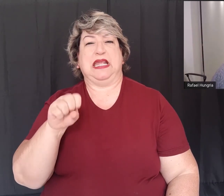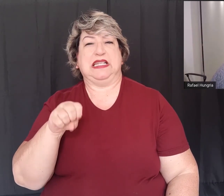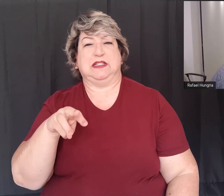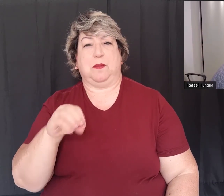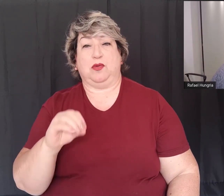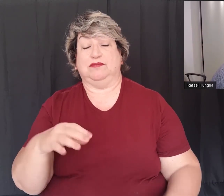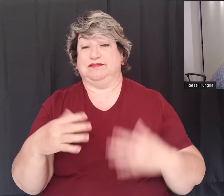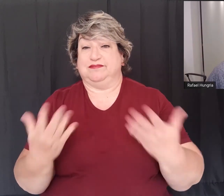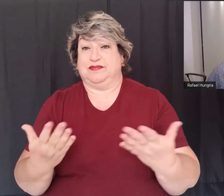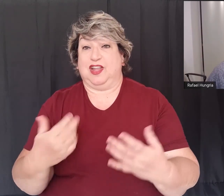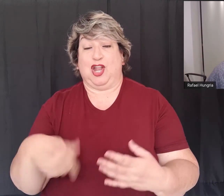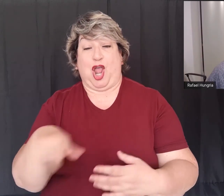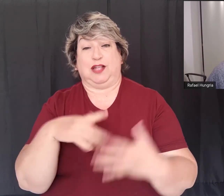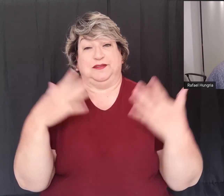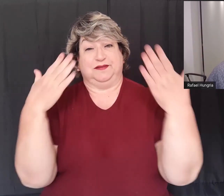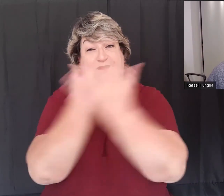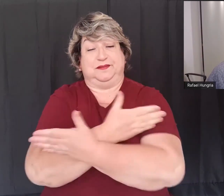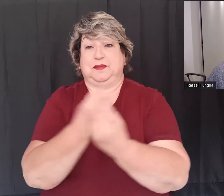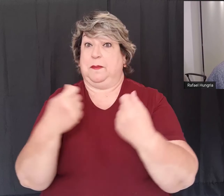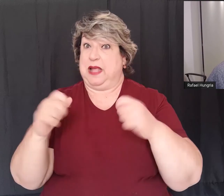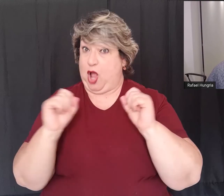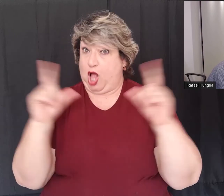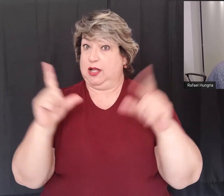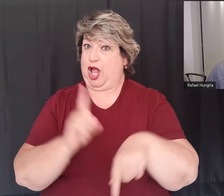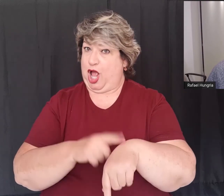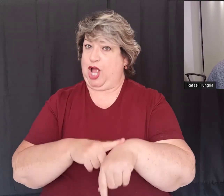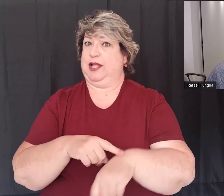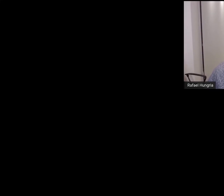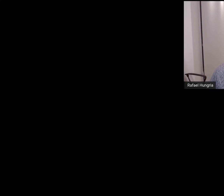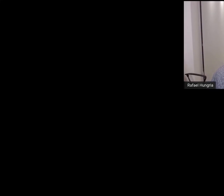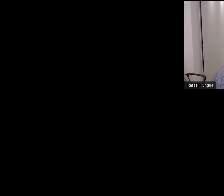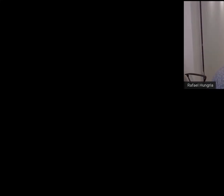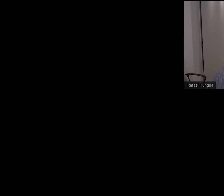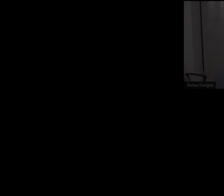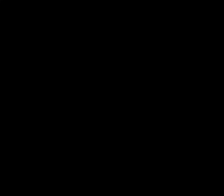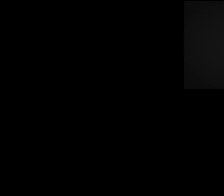e, infelizmente, não acordamos até hoje. Então temos que acordar, né? Tá na hora.